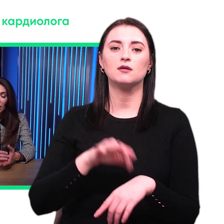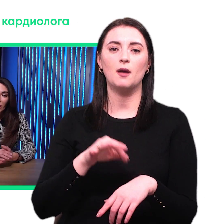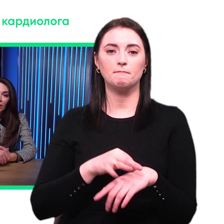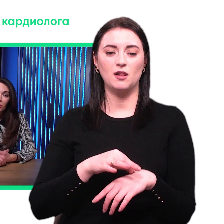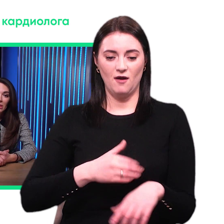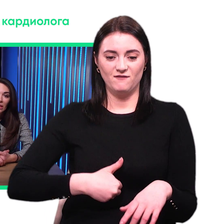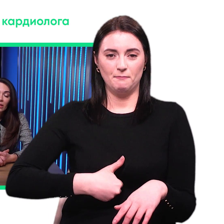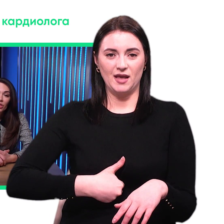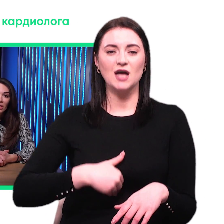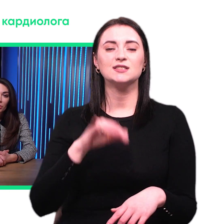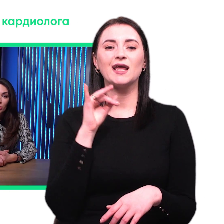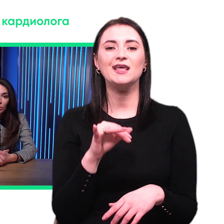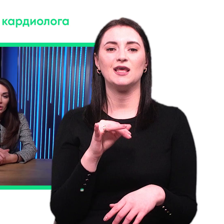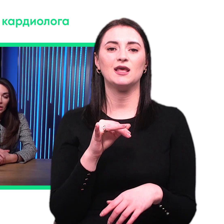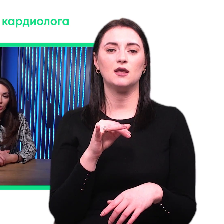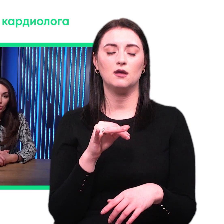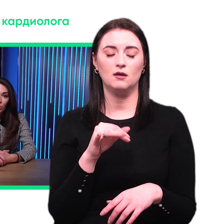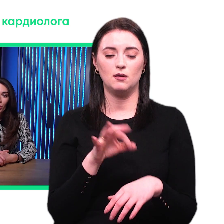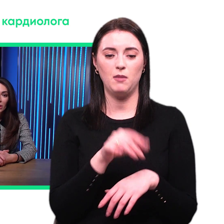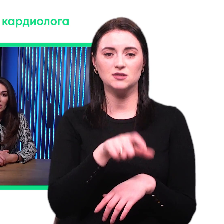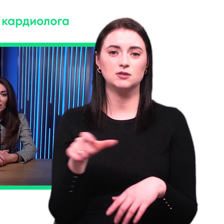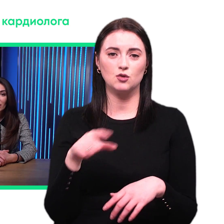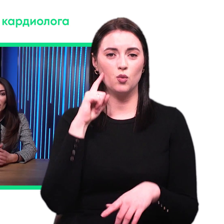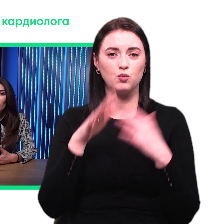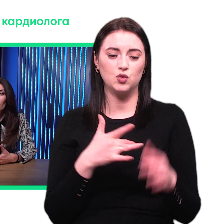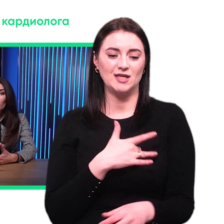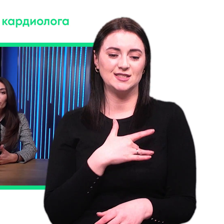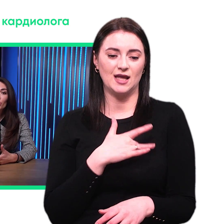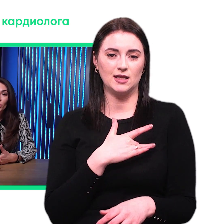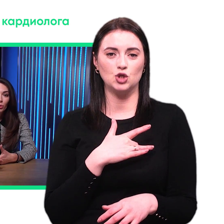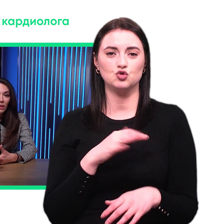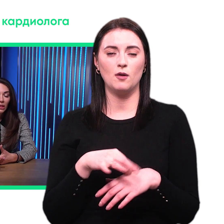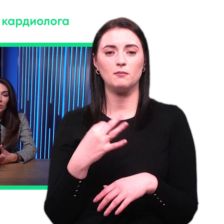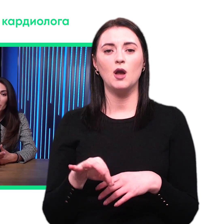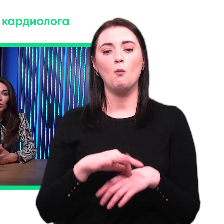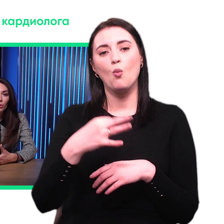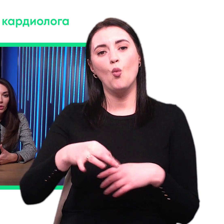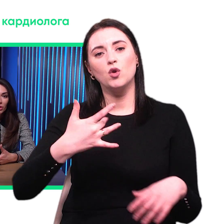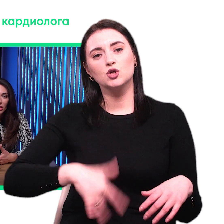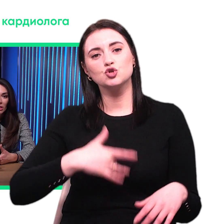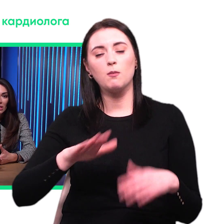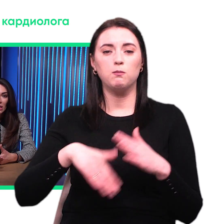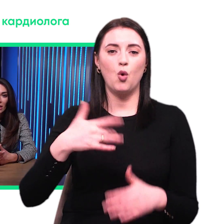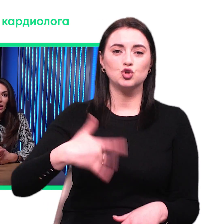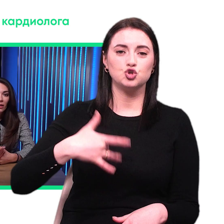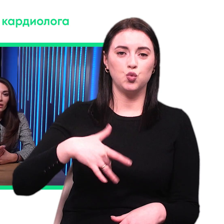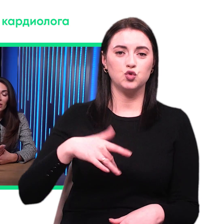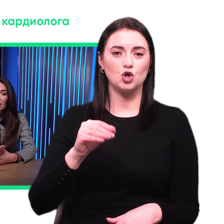эпигастрии. И пациенты часто путают сердечную боль с болью в желудке или поджелудочной